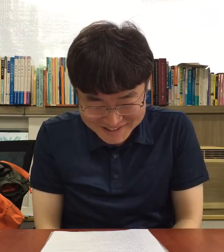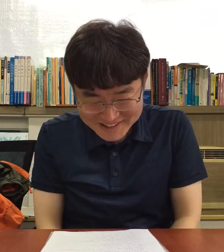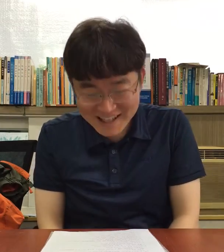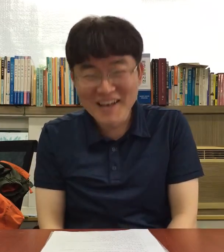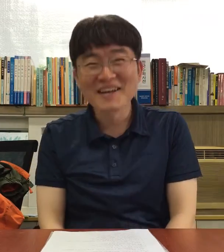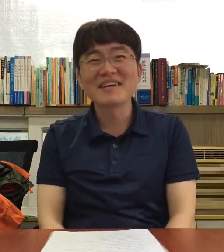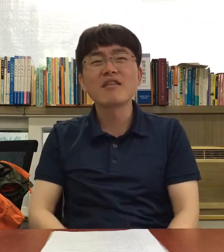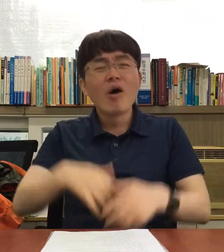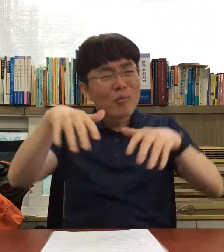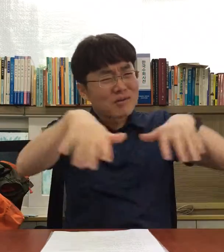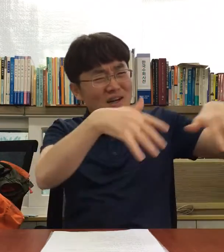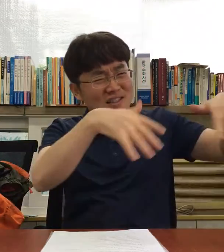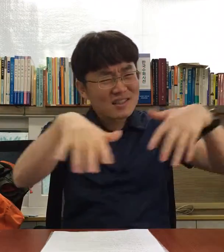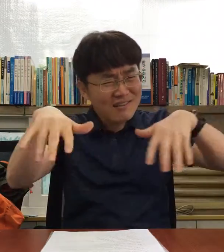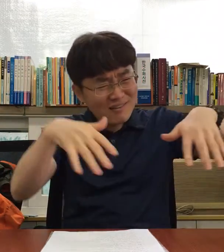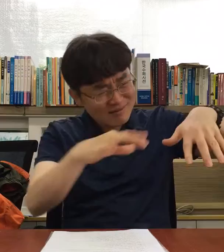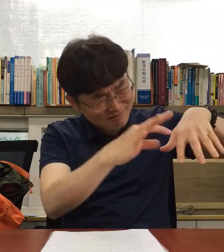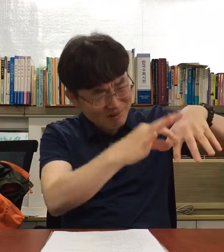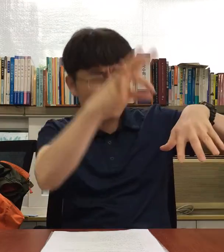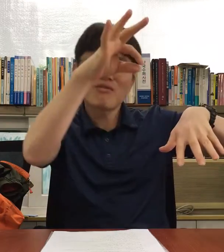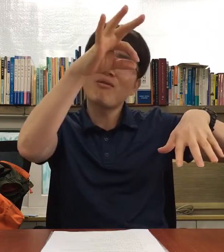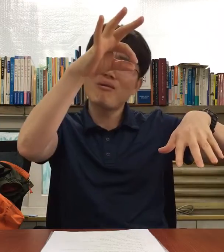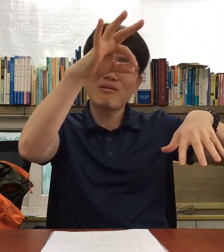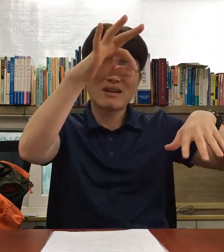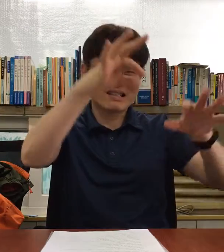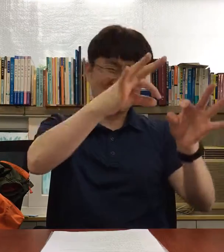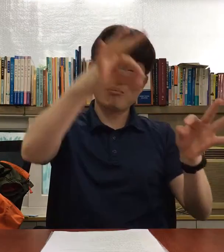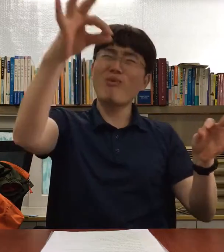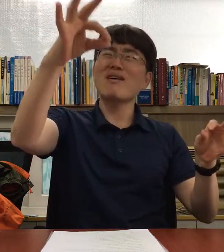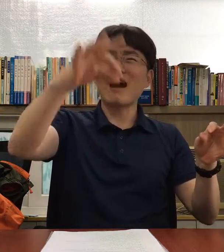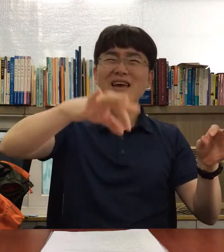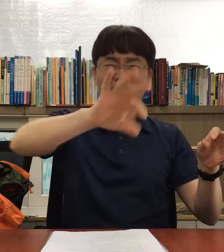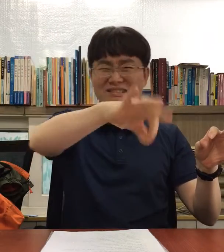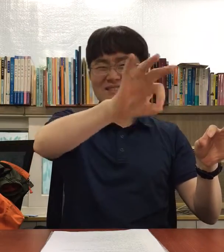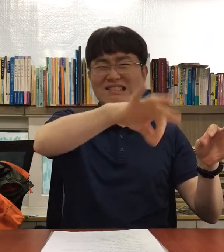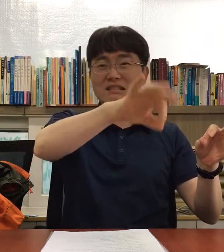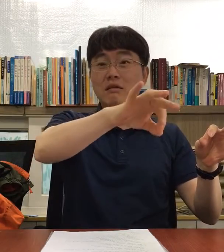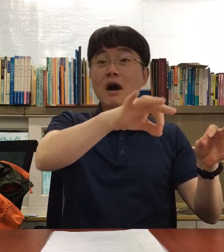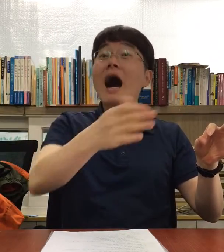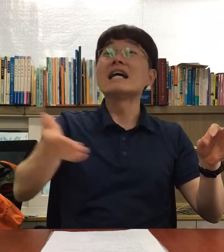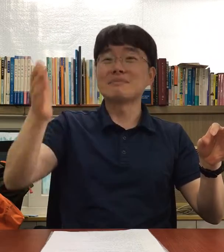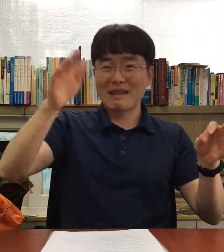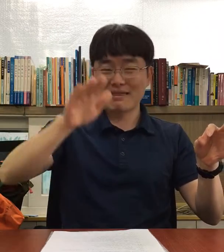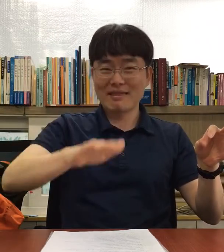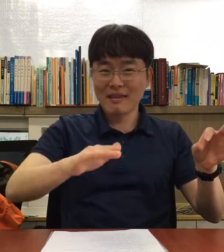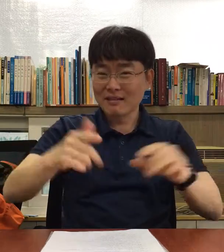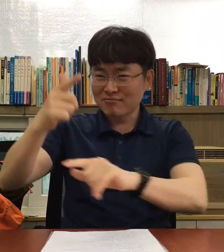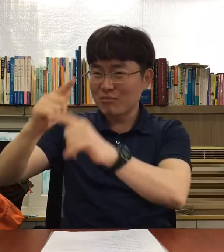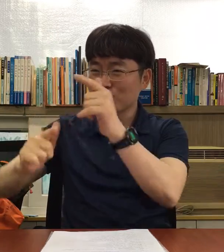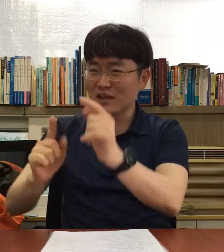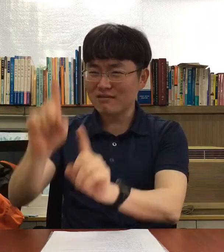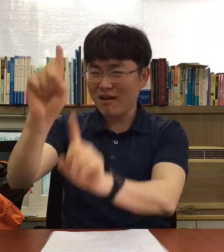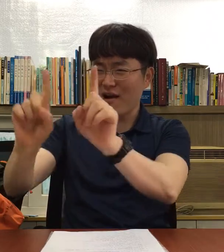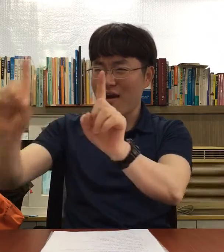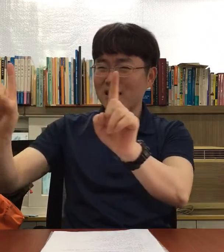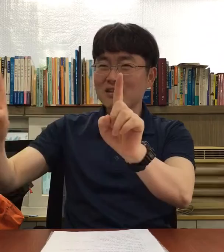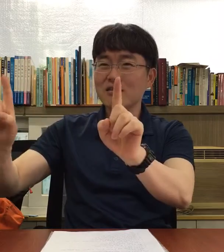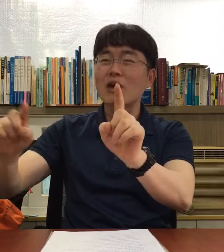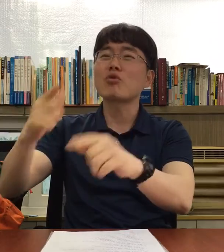네. 그래서 버들가지 떼면 이게 뭐야 약해. 하지만 나무 이렇게 쫙 있는 거,